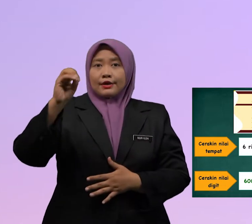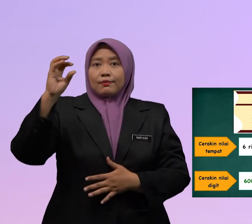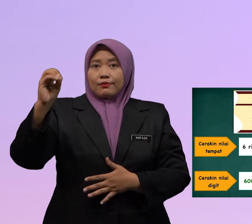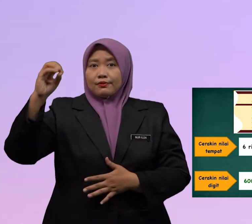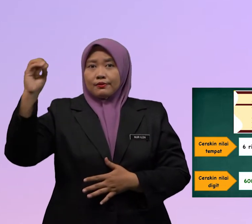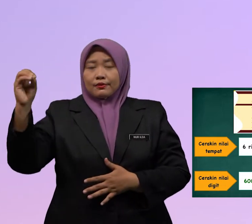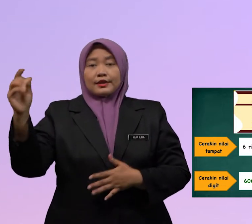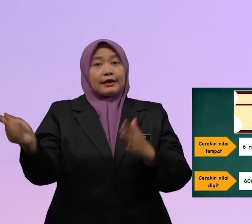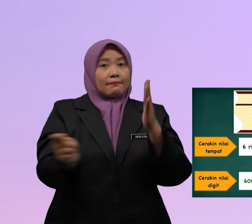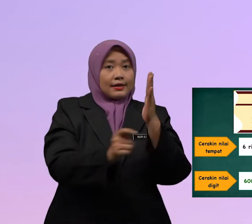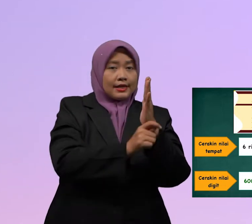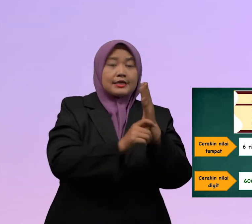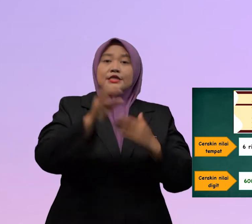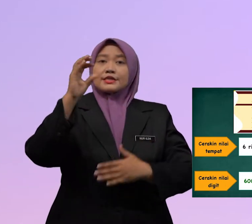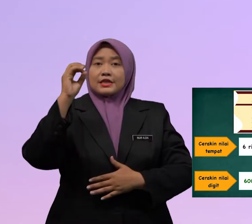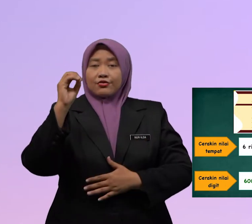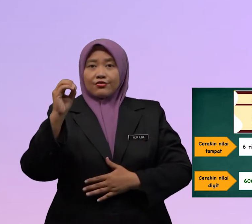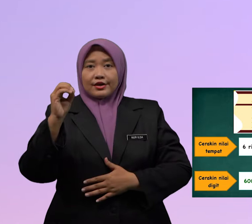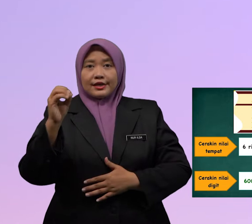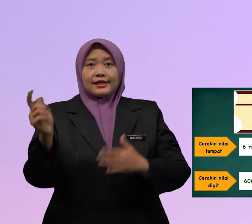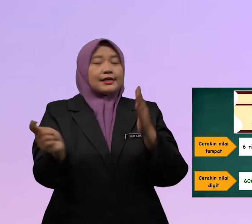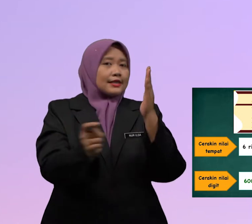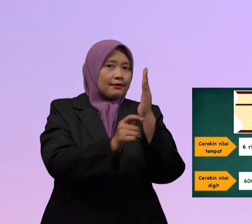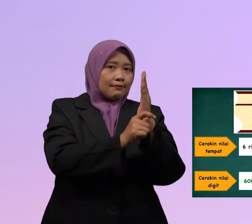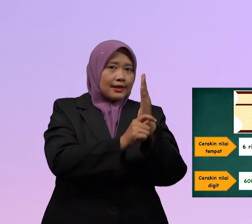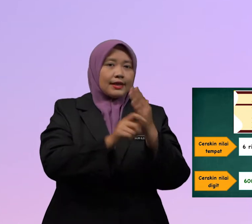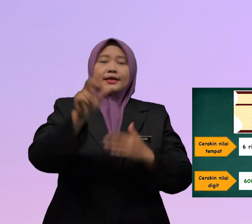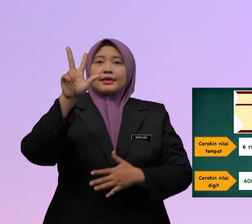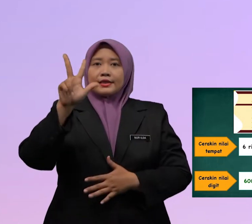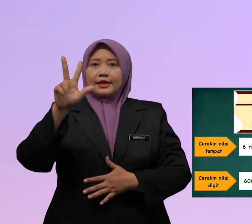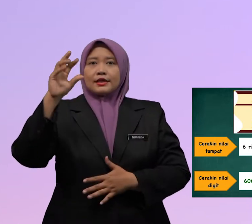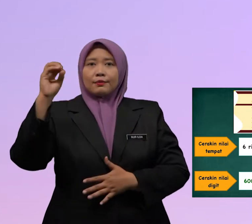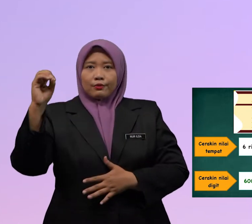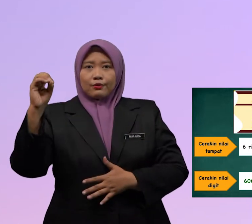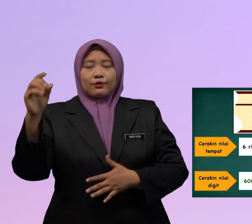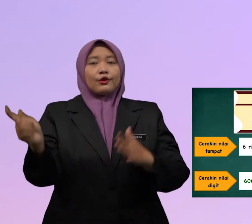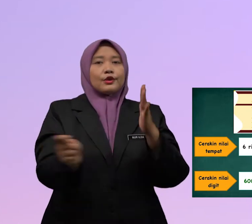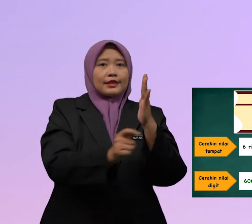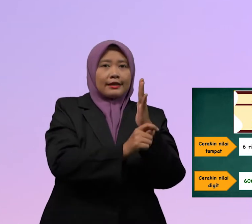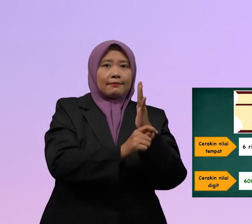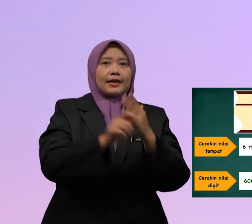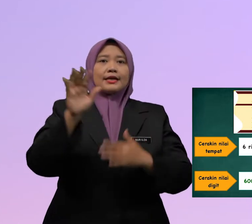6,000 tambah 0 tambah 30 tambah